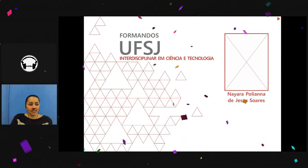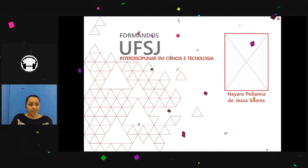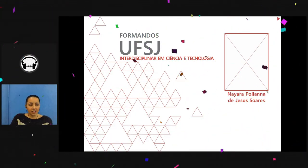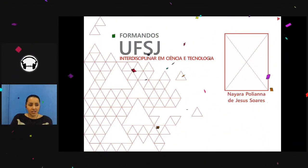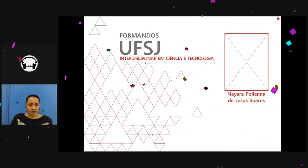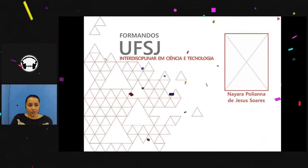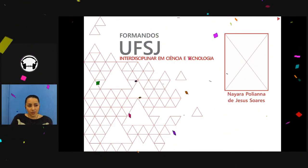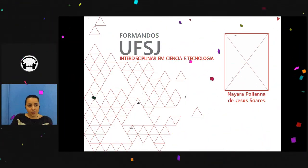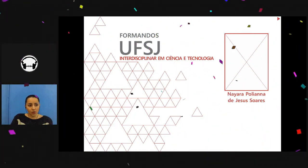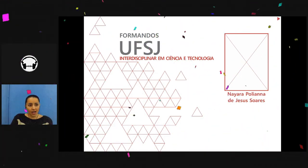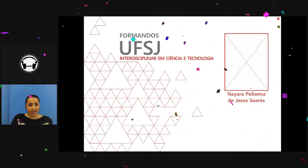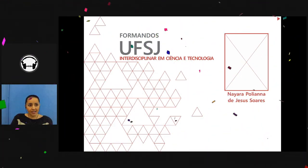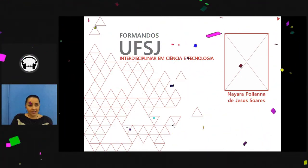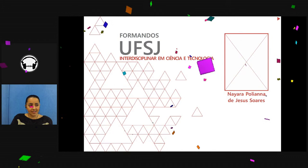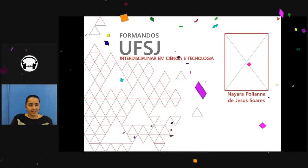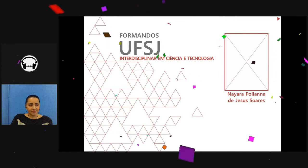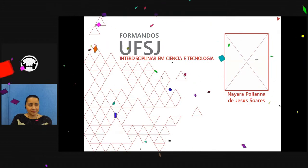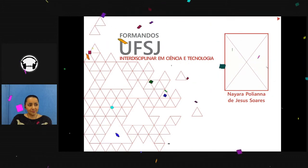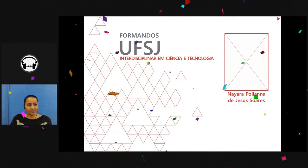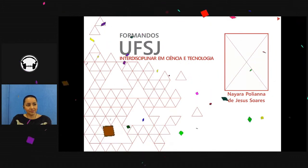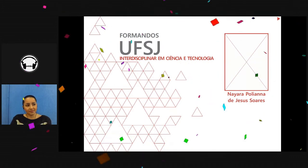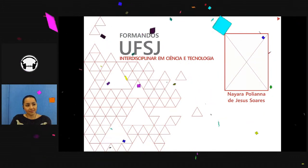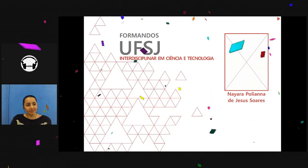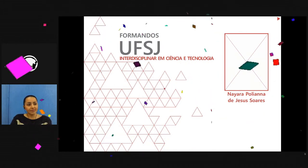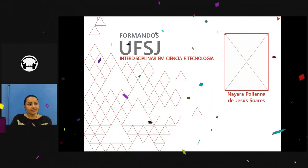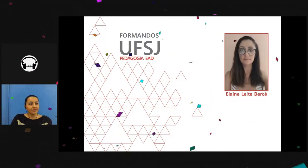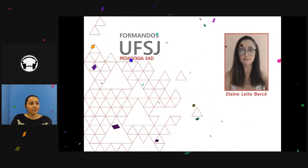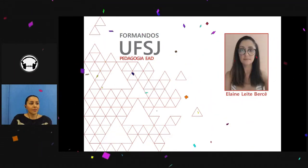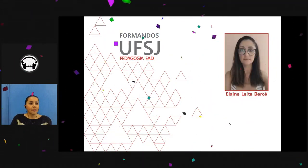Nayara Poliana de Jesus Soares.